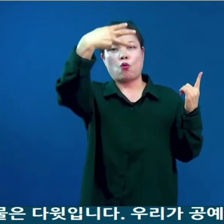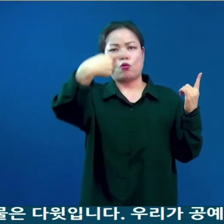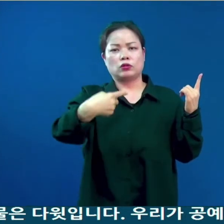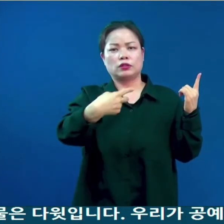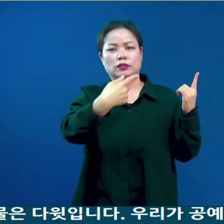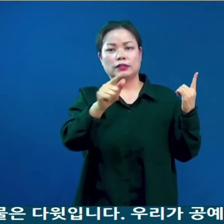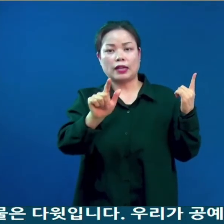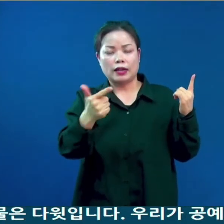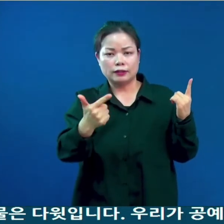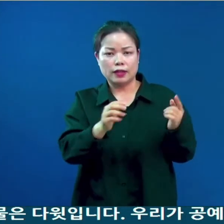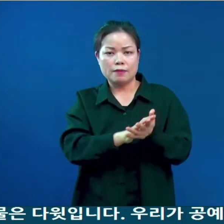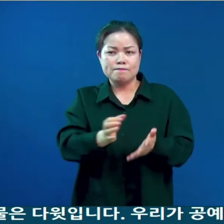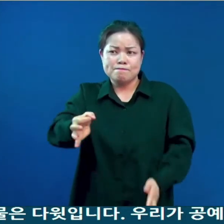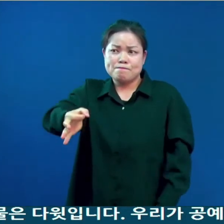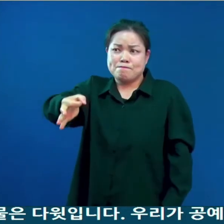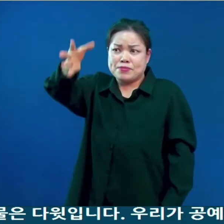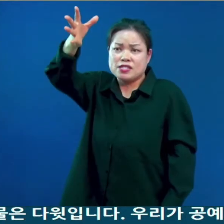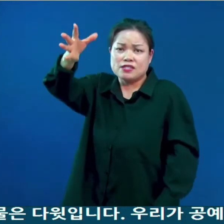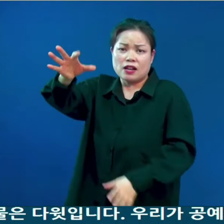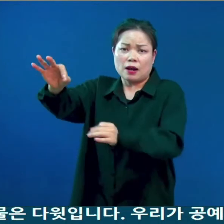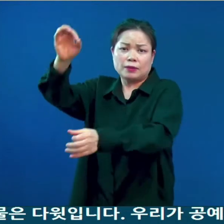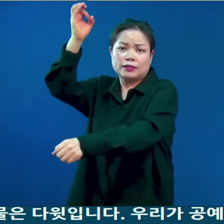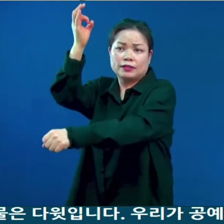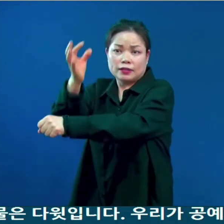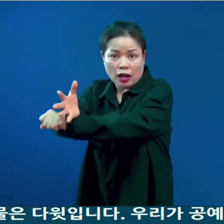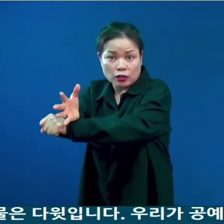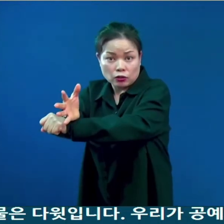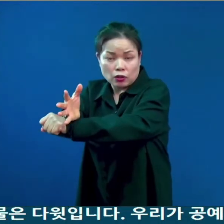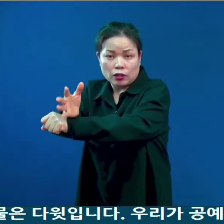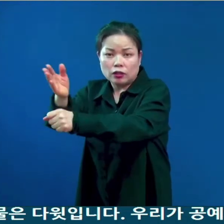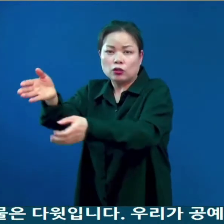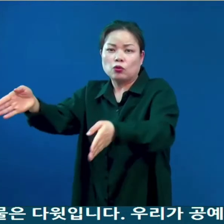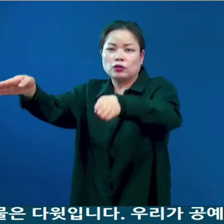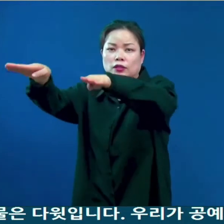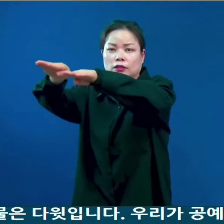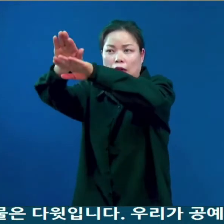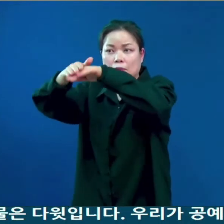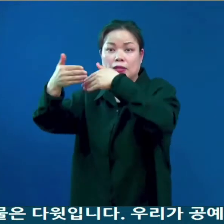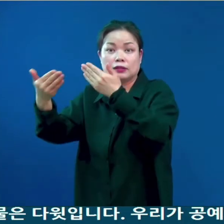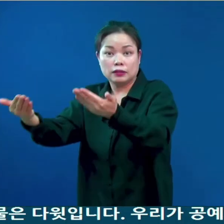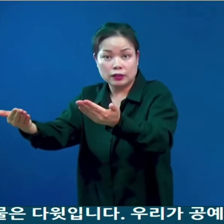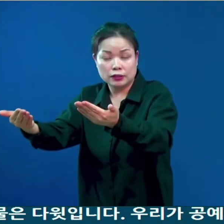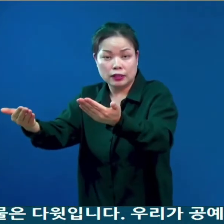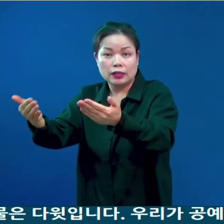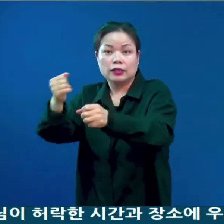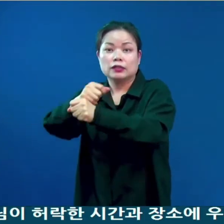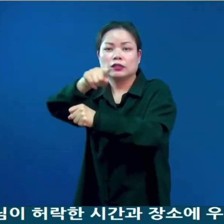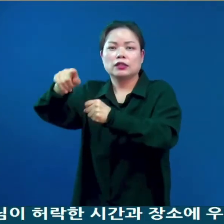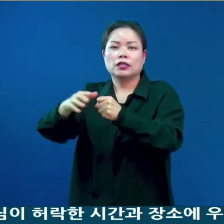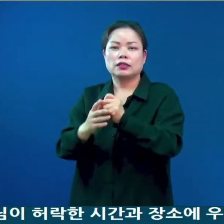상당한 값을 주고 구입해서 그곳에 제단을 쌓습니다. 그리고 쌓은 제단의 28절을